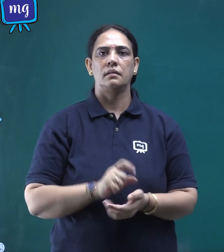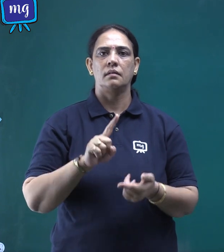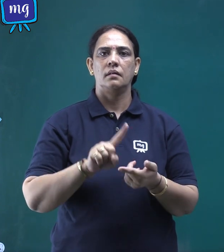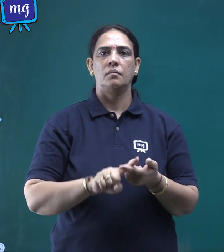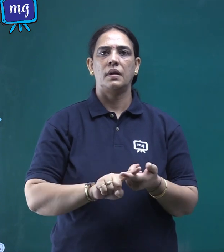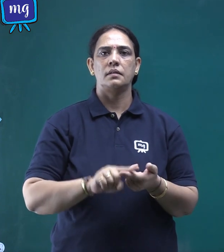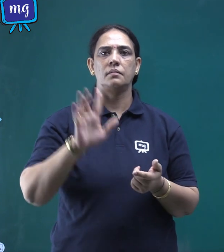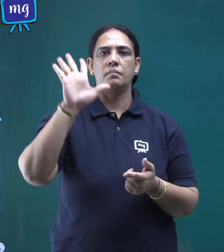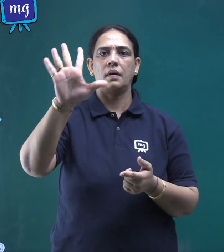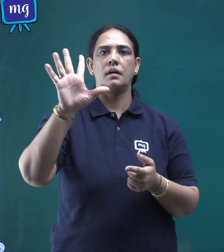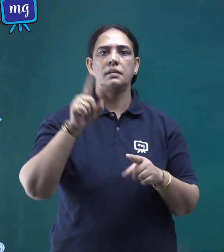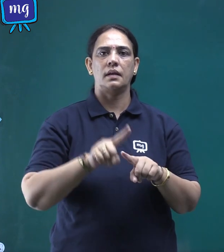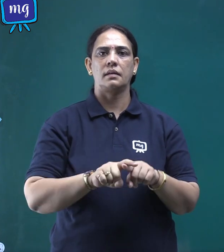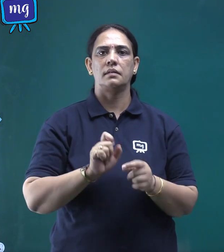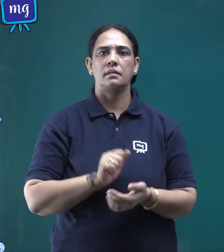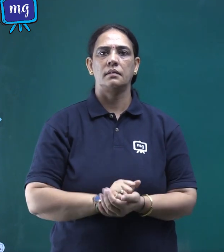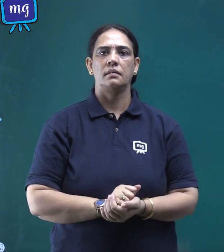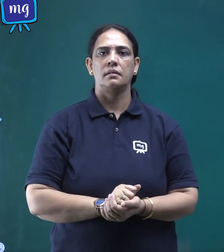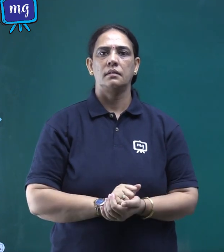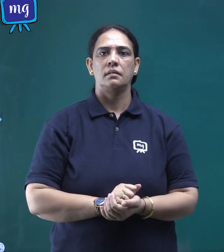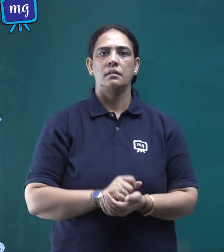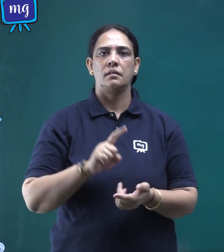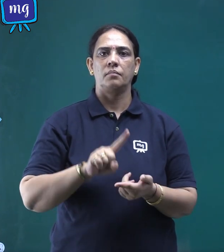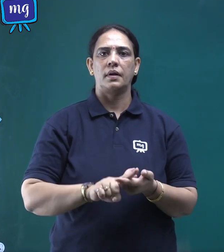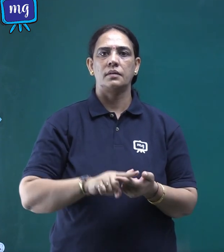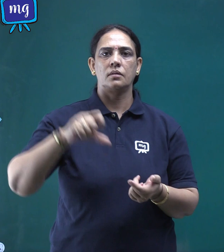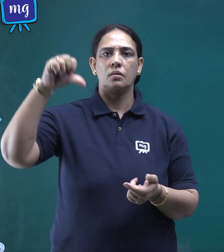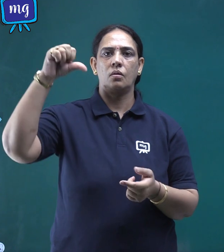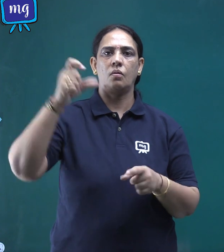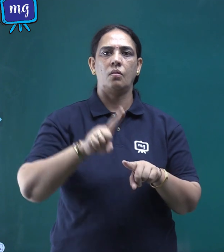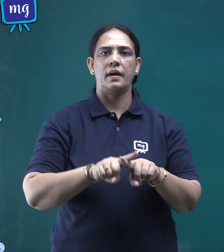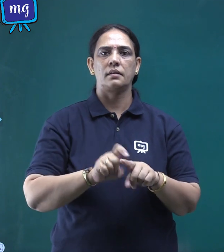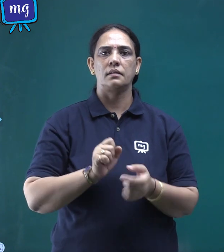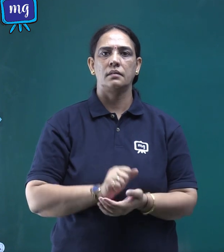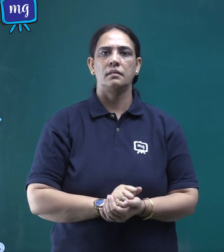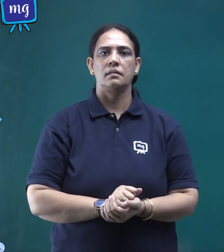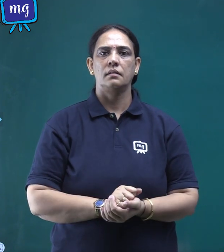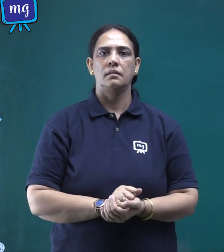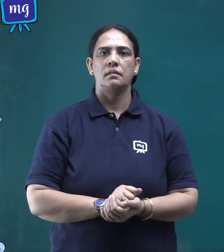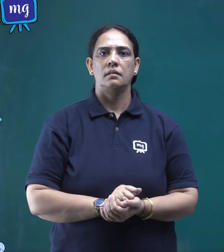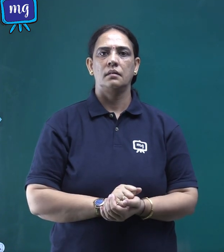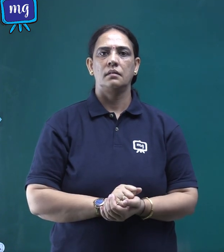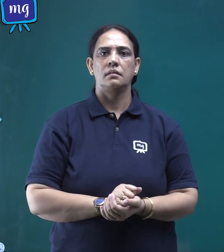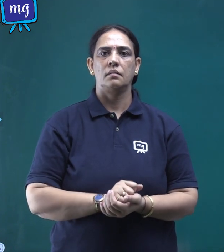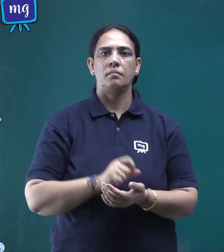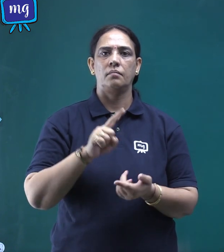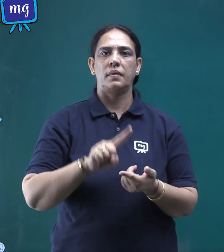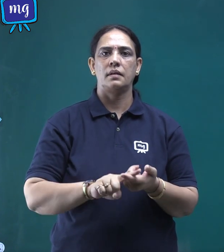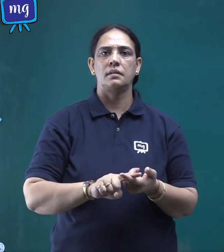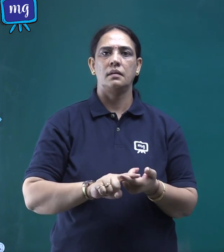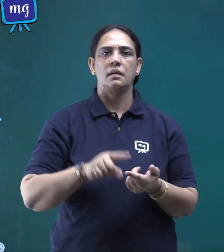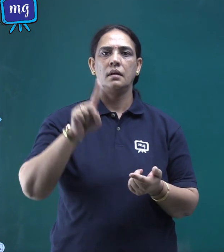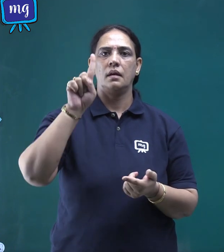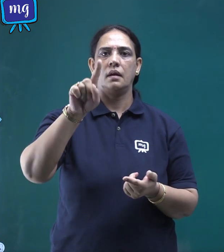प्लस 5x प्लस 9x प्लस 13x